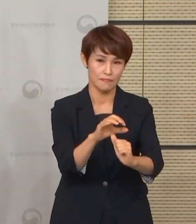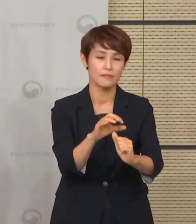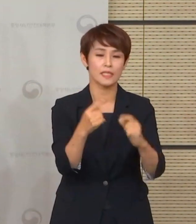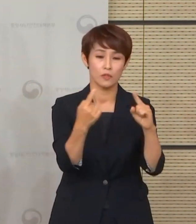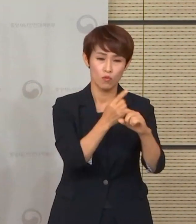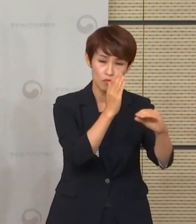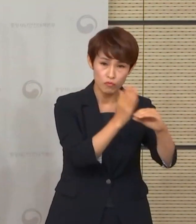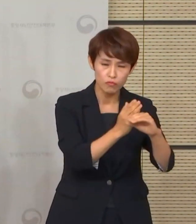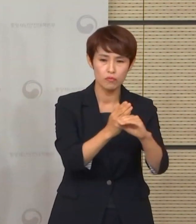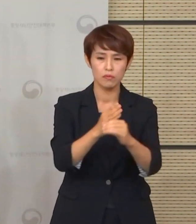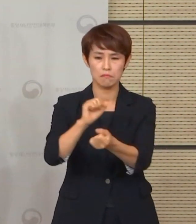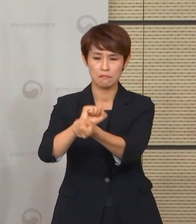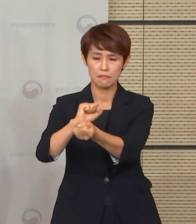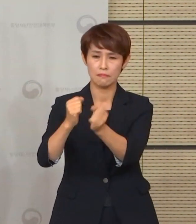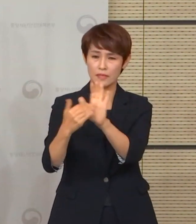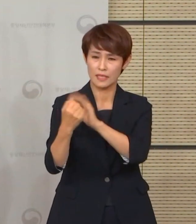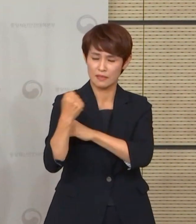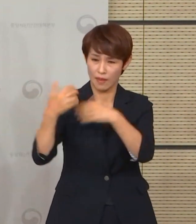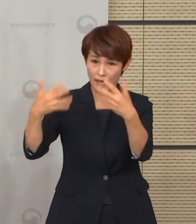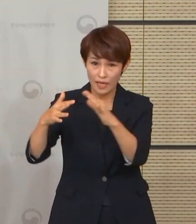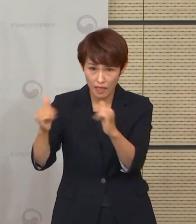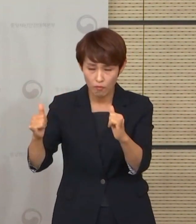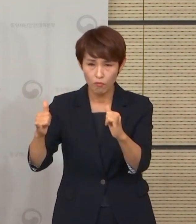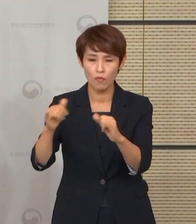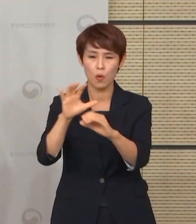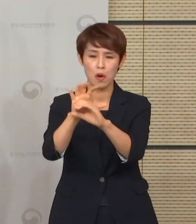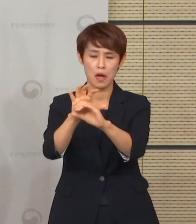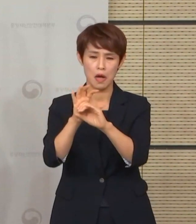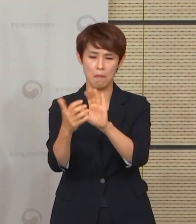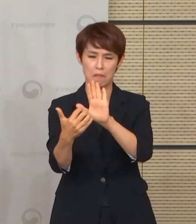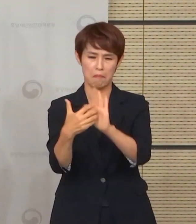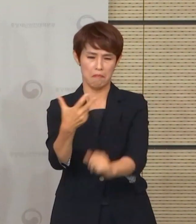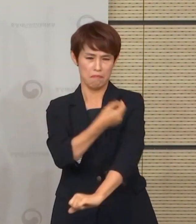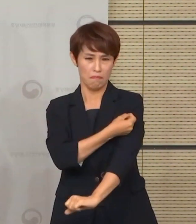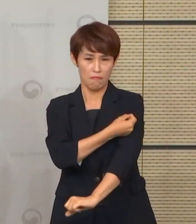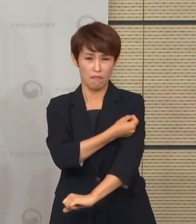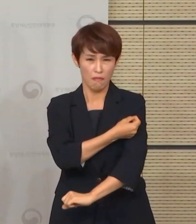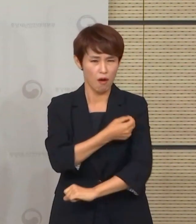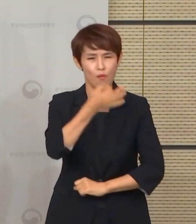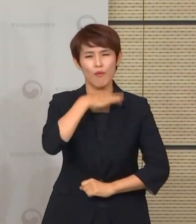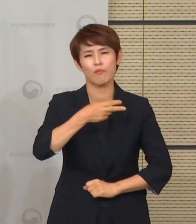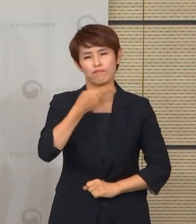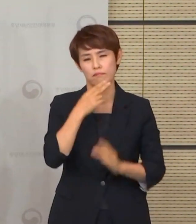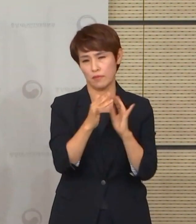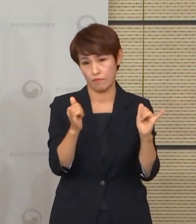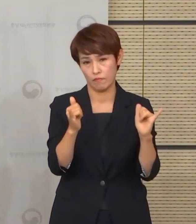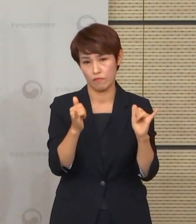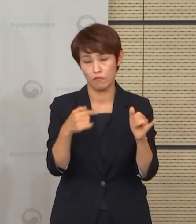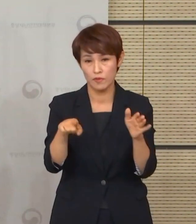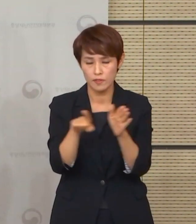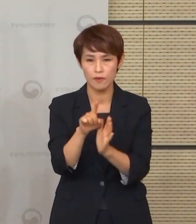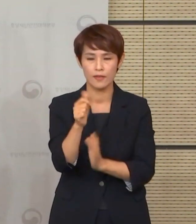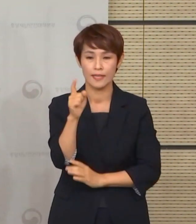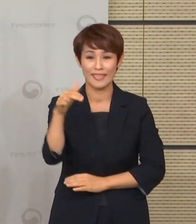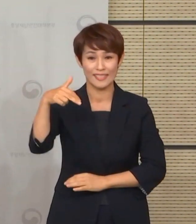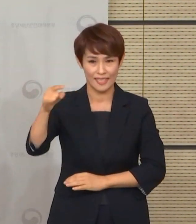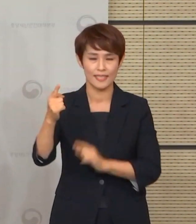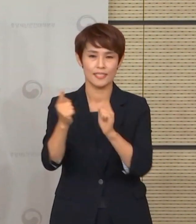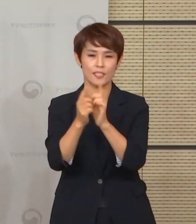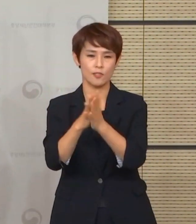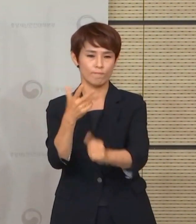증상으로 어른 알고 예방접종을 받아도 연역 형성이 어려운 분들에게 항체를 직접 튀어 에